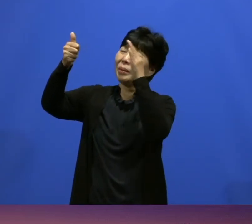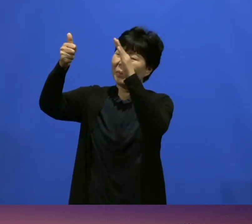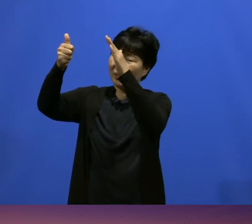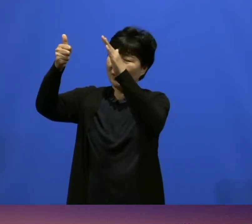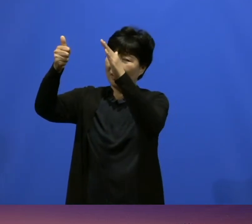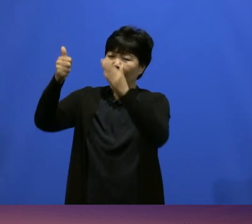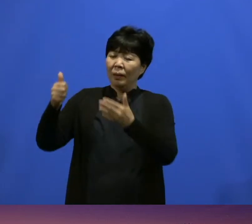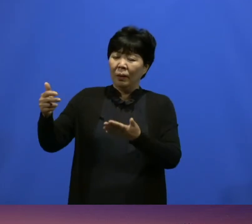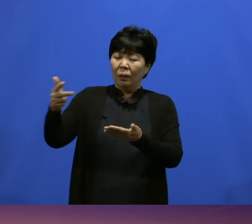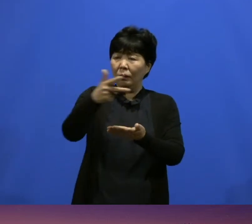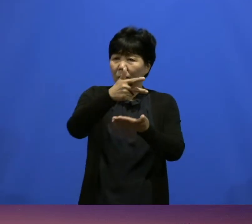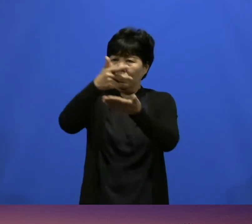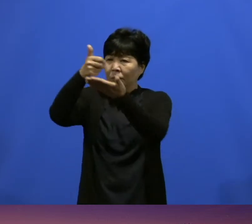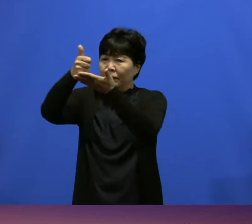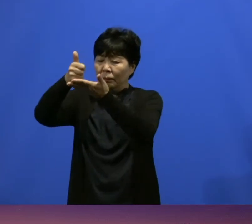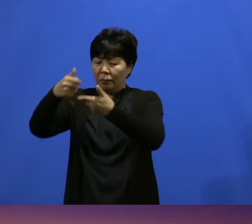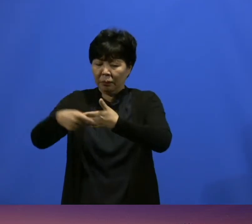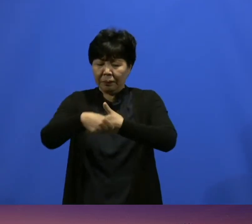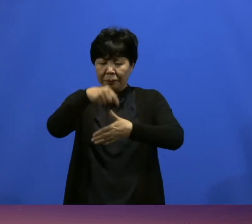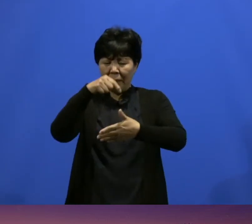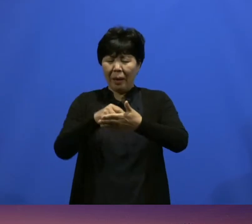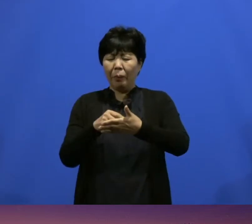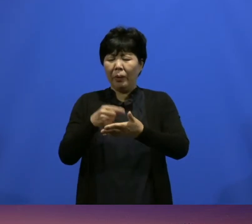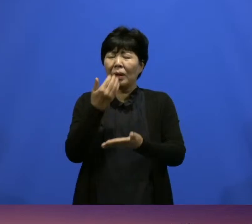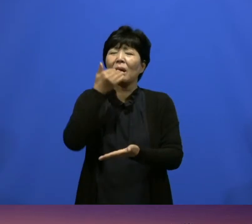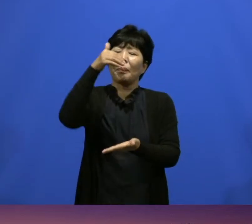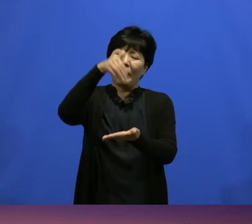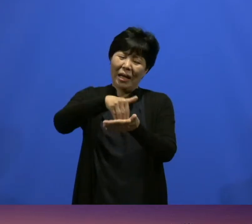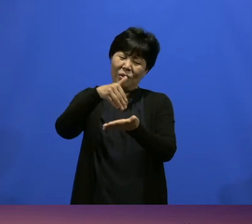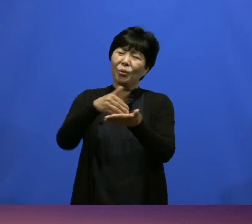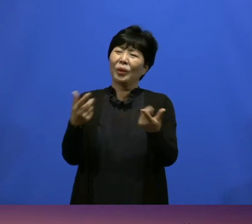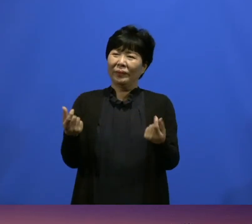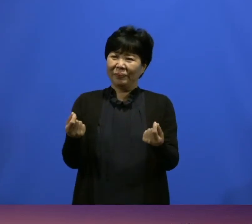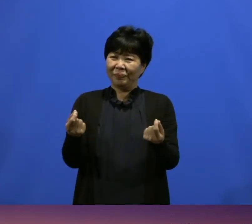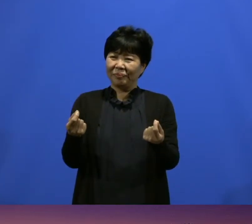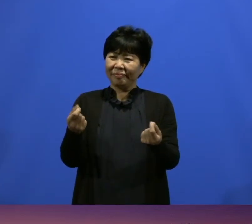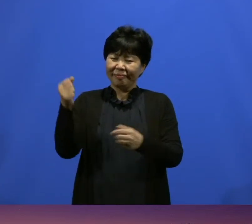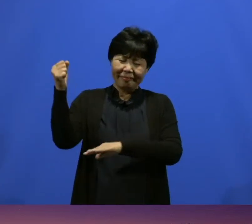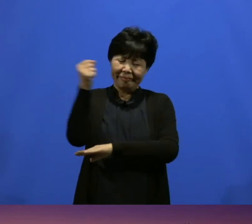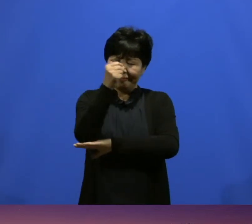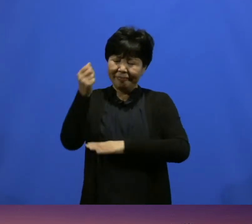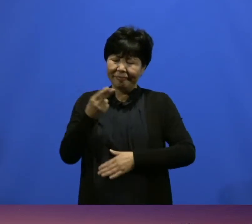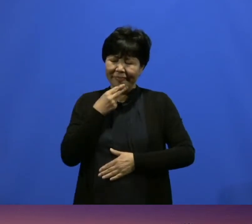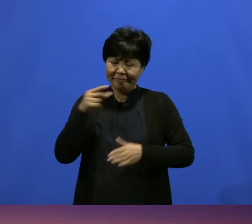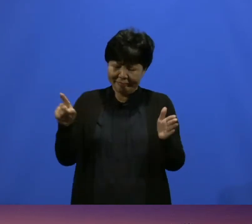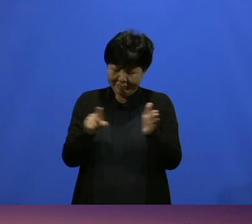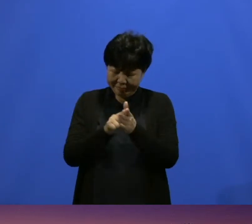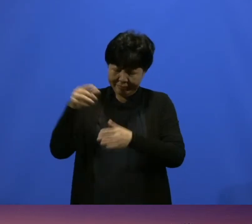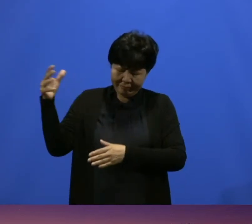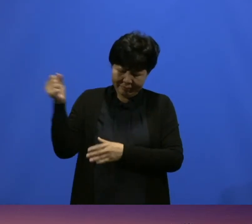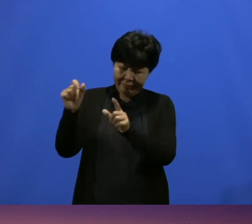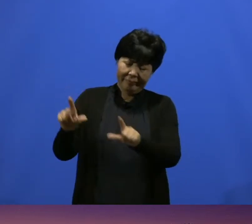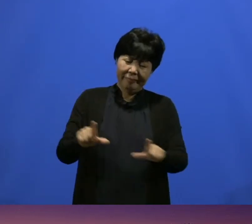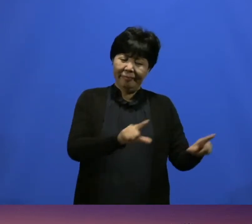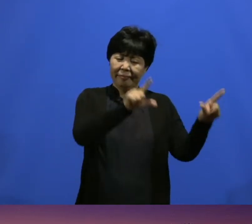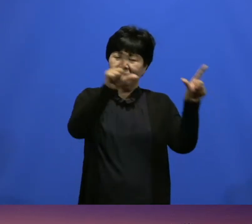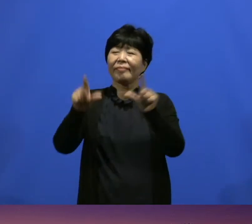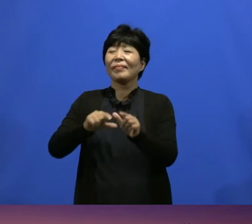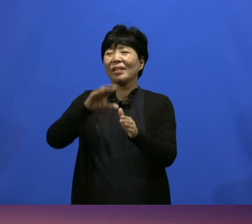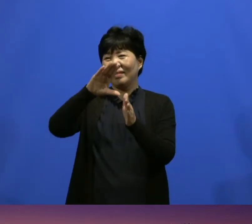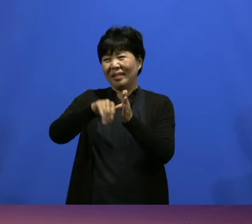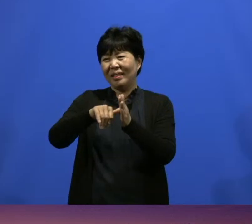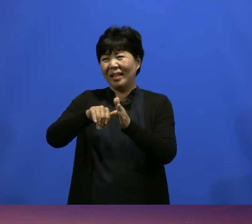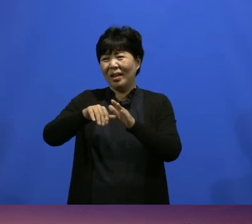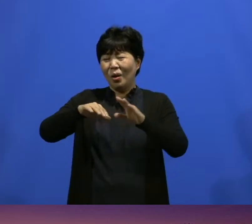나의 마음에 반석이십니다. 요동치 않는 믿음으로 살아갈 때 거의 넘어질 뻔하지만 완전히 넘어지지는